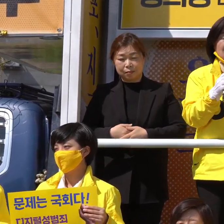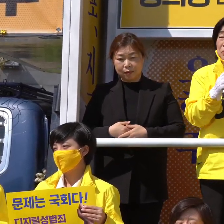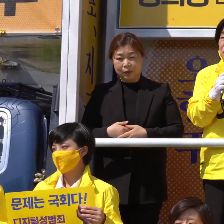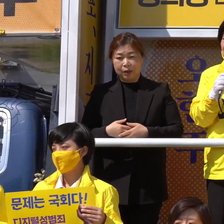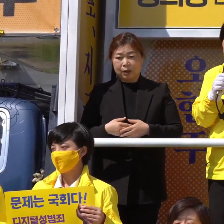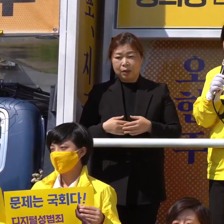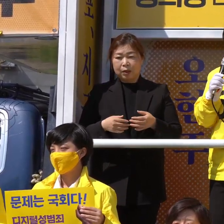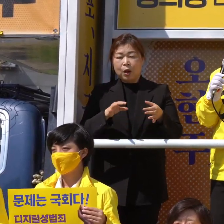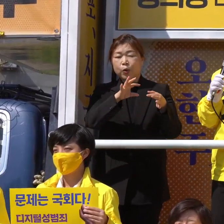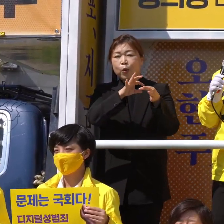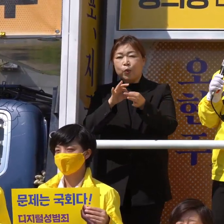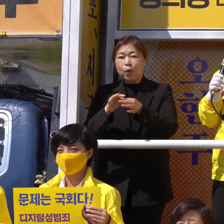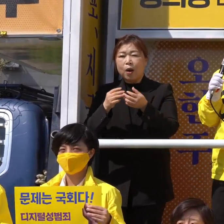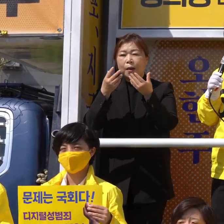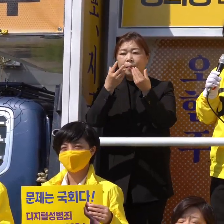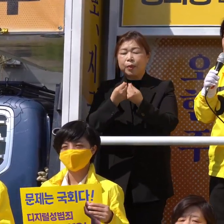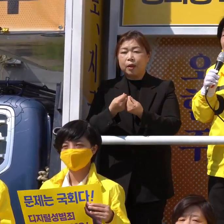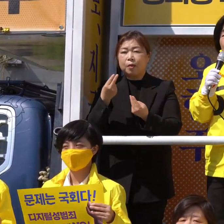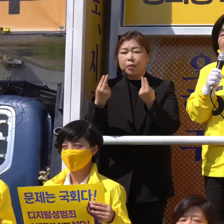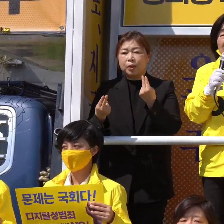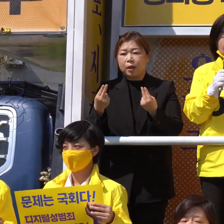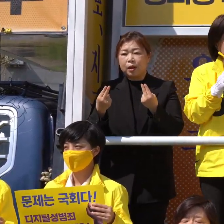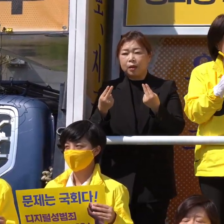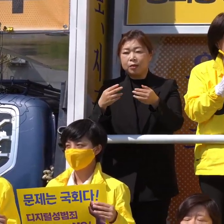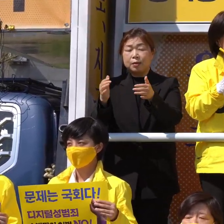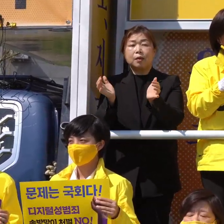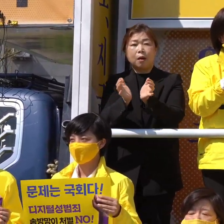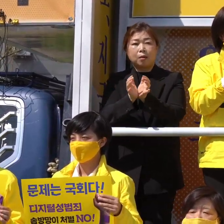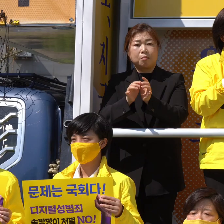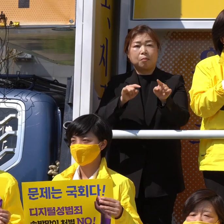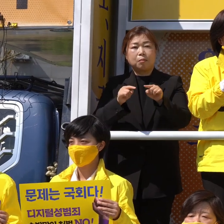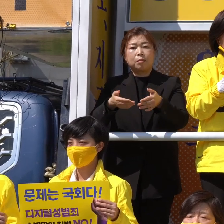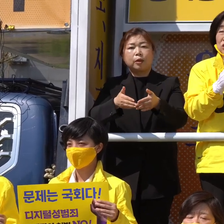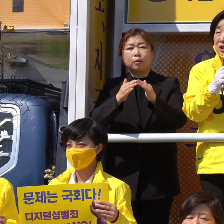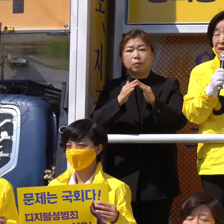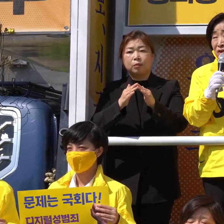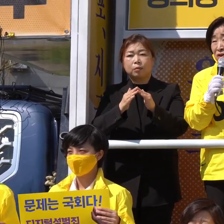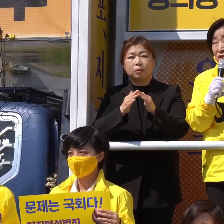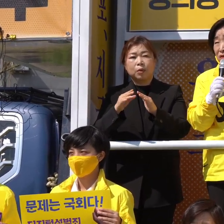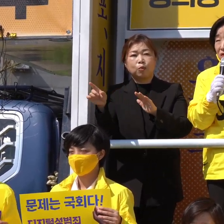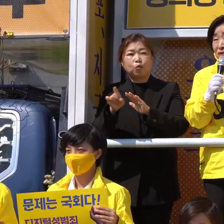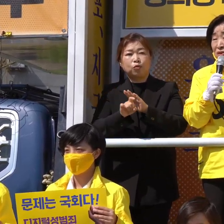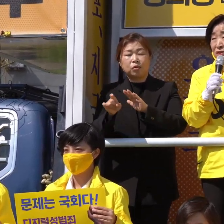연동형 비례대표제, 연동형 비례공간을